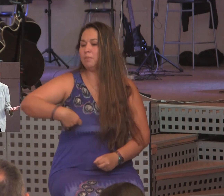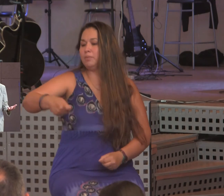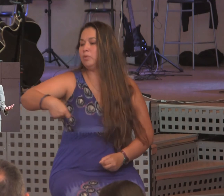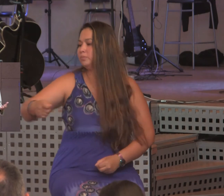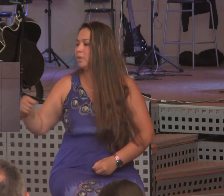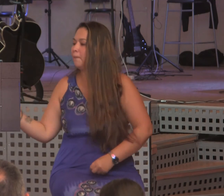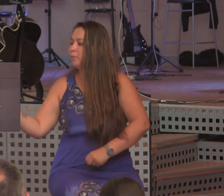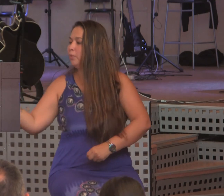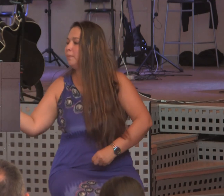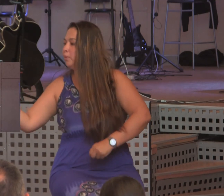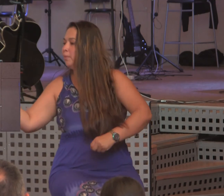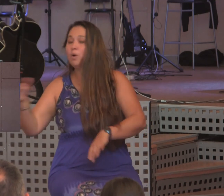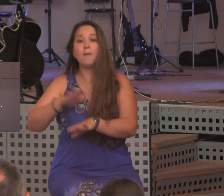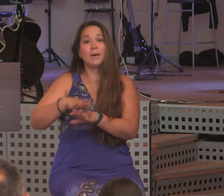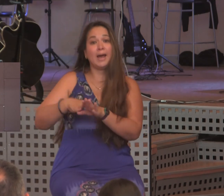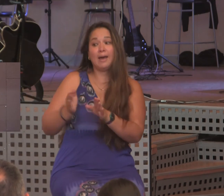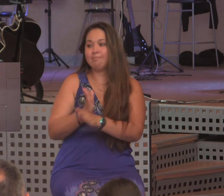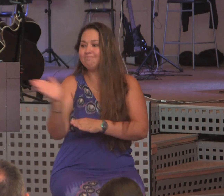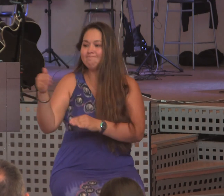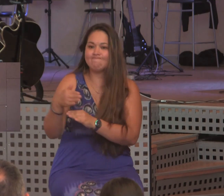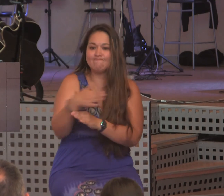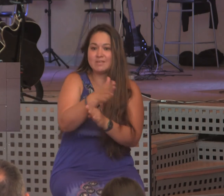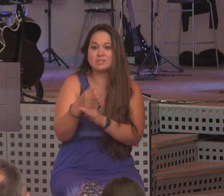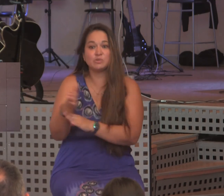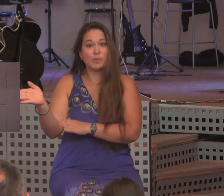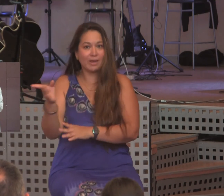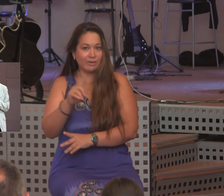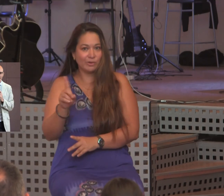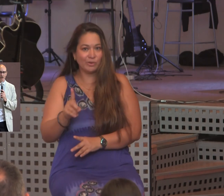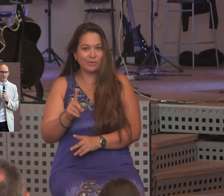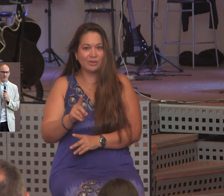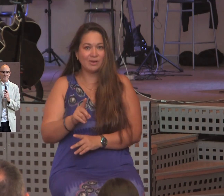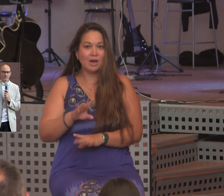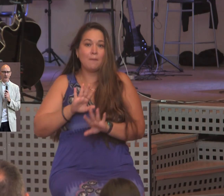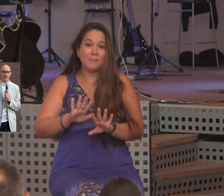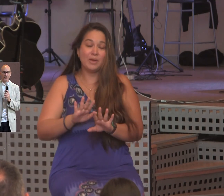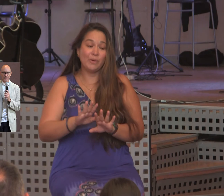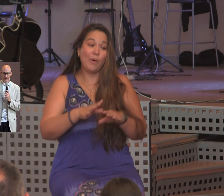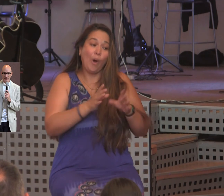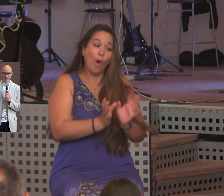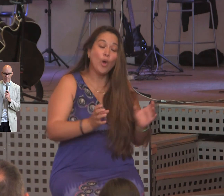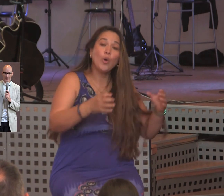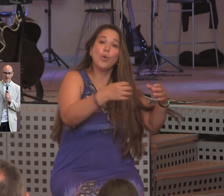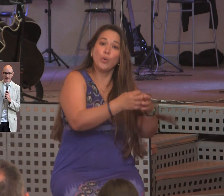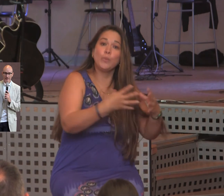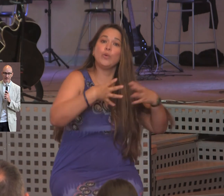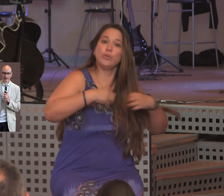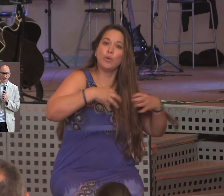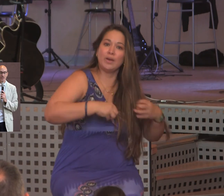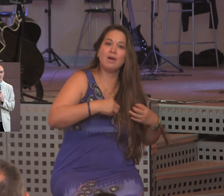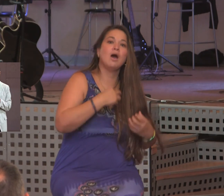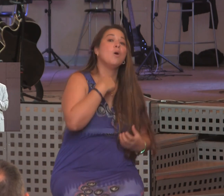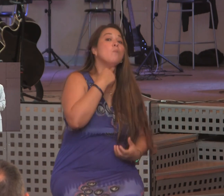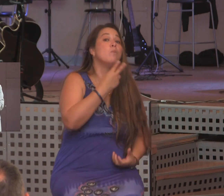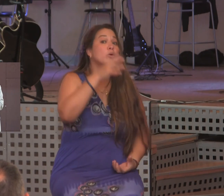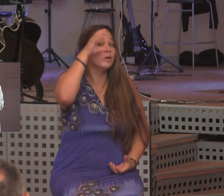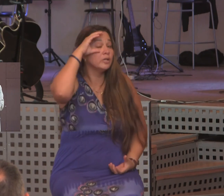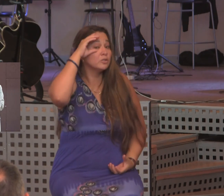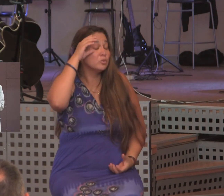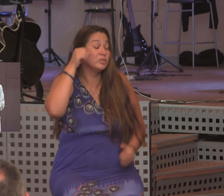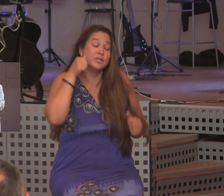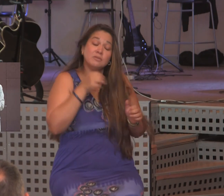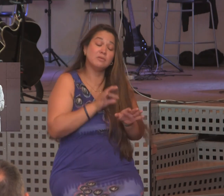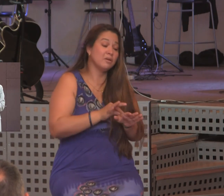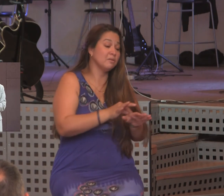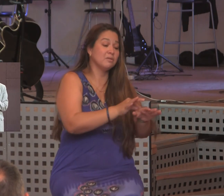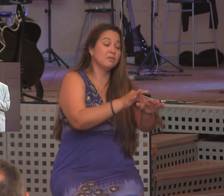mundanal y occidental. Jesucristo lo dijo, ellas oyen mi voz, yo las conozco por